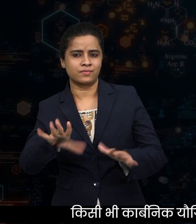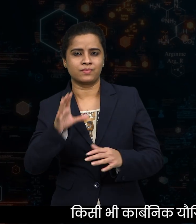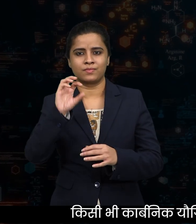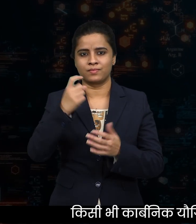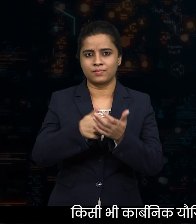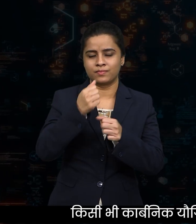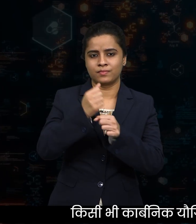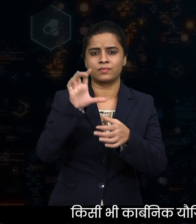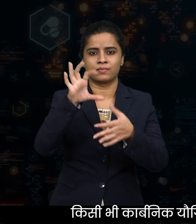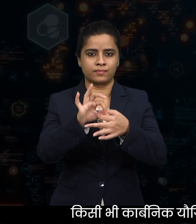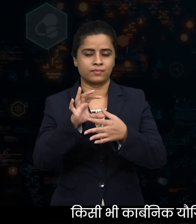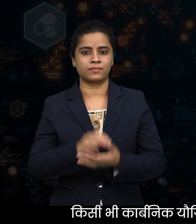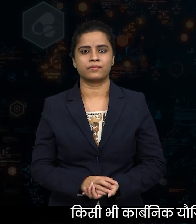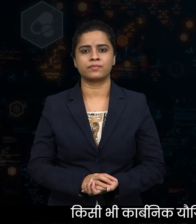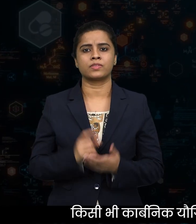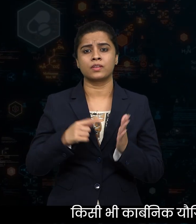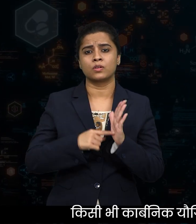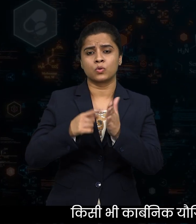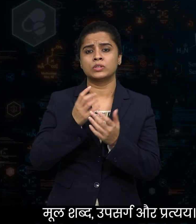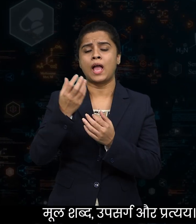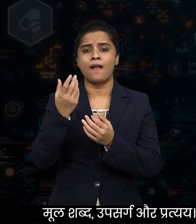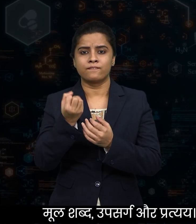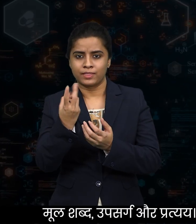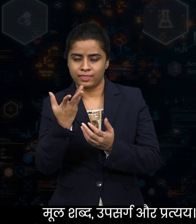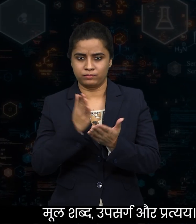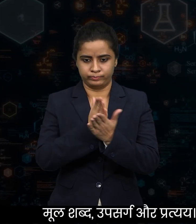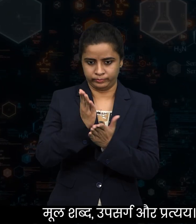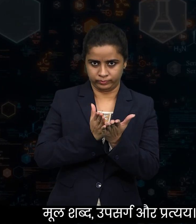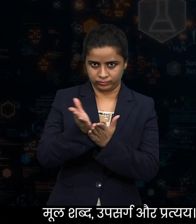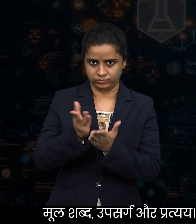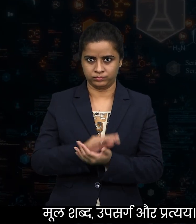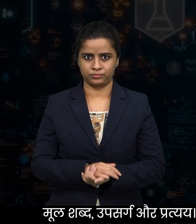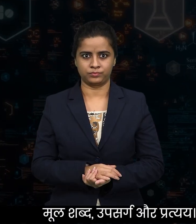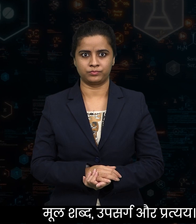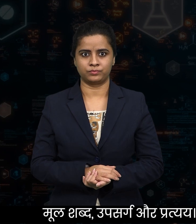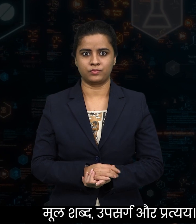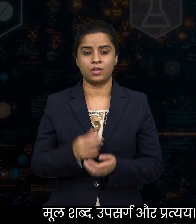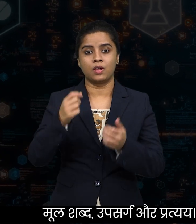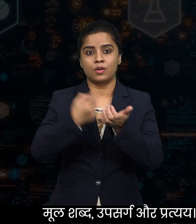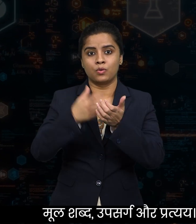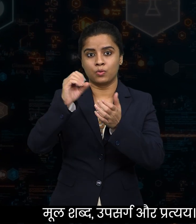IUPAC नाम में 3 भाग होते हैं: मूल शब्द, उपसर्ग और प्रत्यय। यौगिक